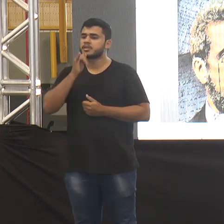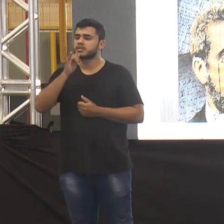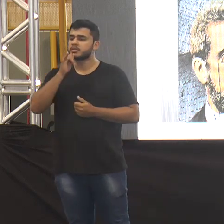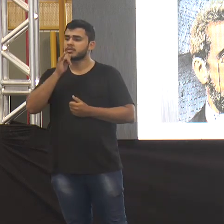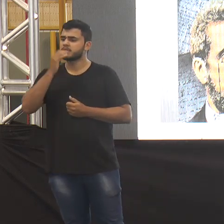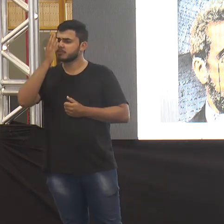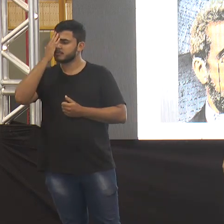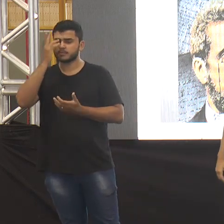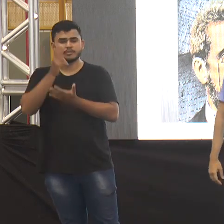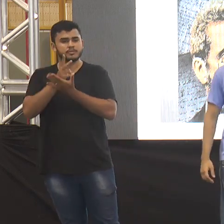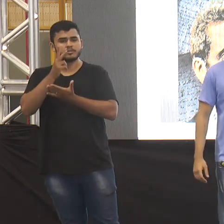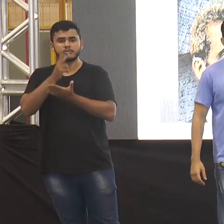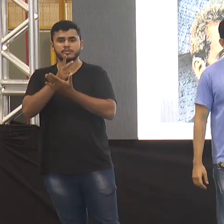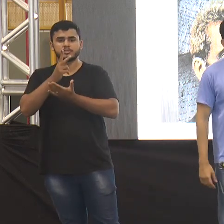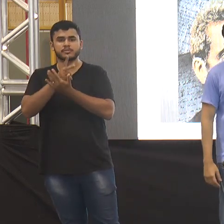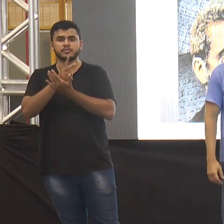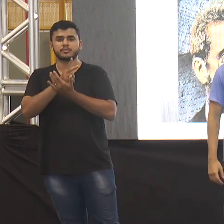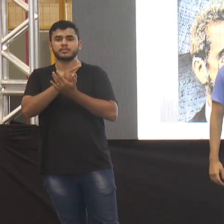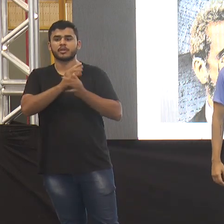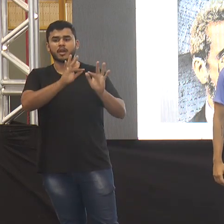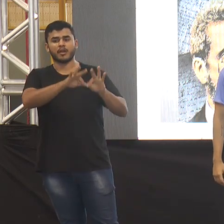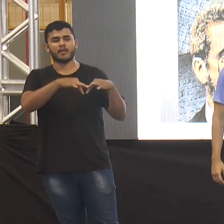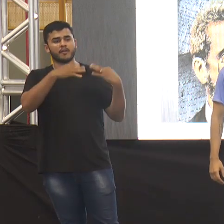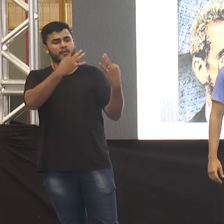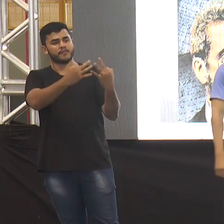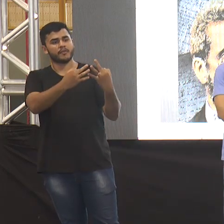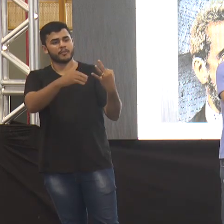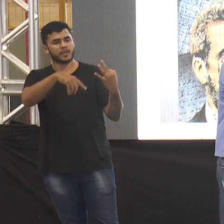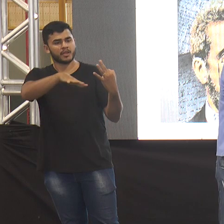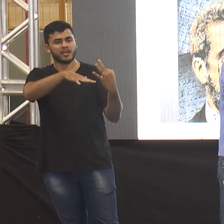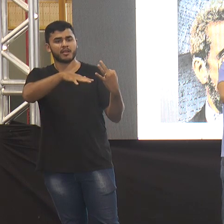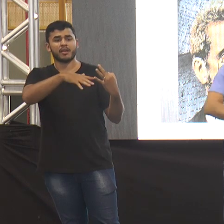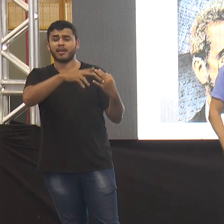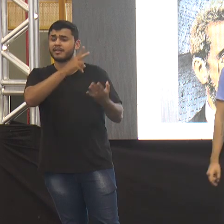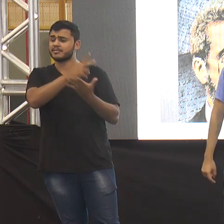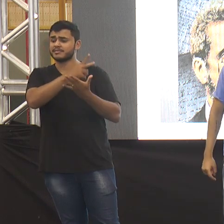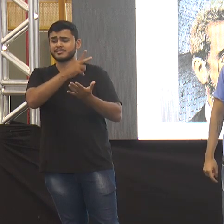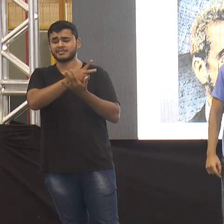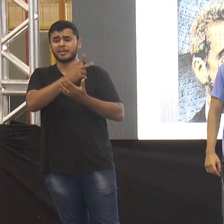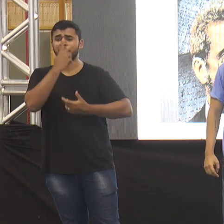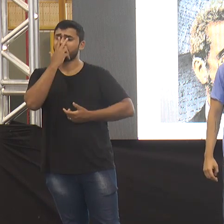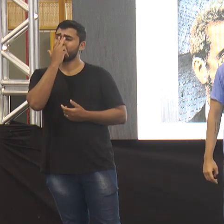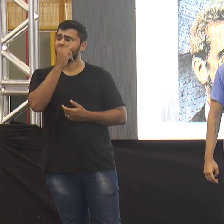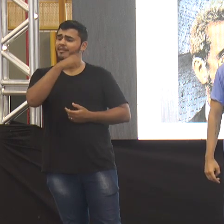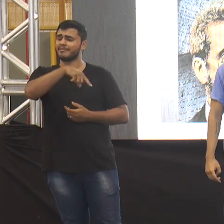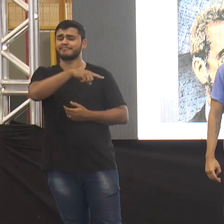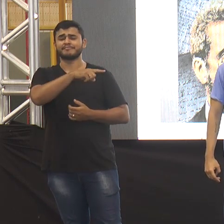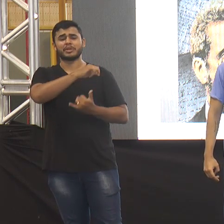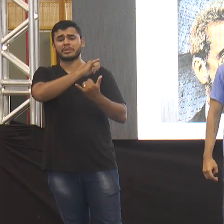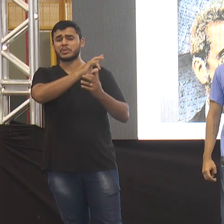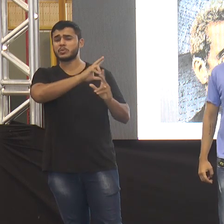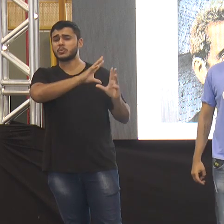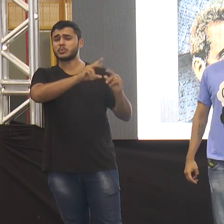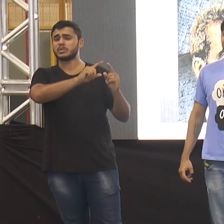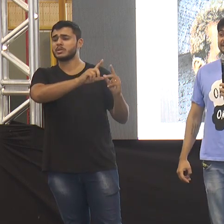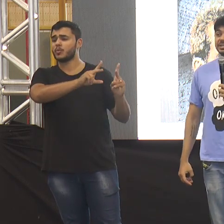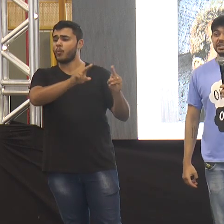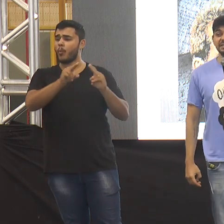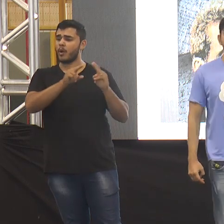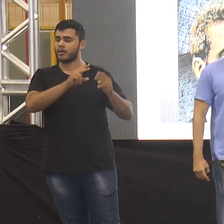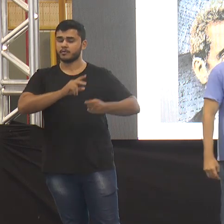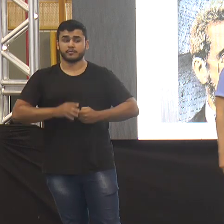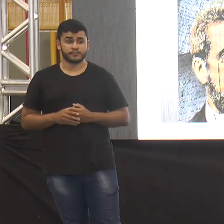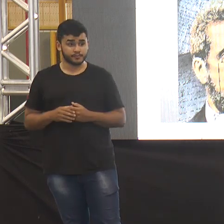maçã nunca cai longe da árvore? É uma frase determinista. Já ouviram a